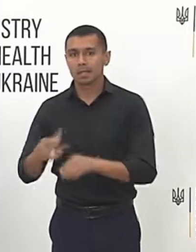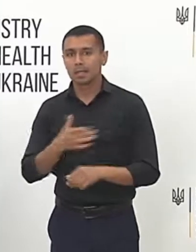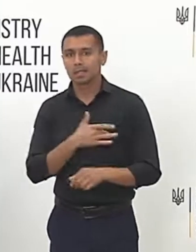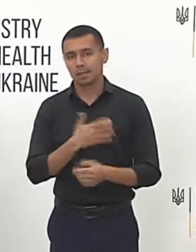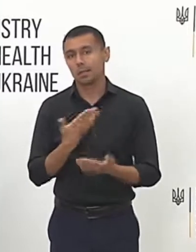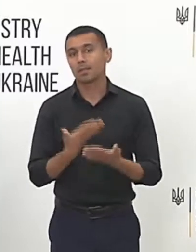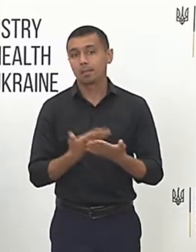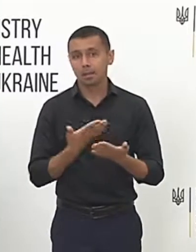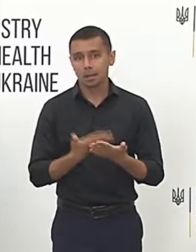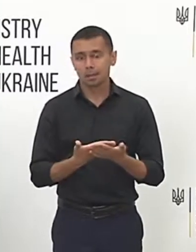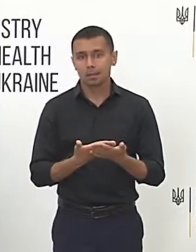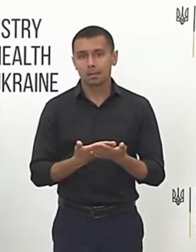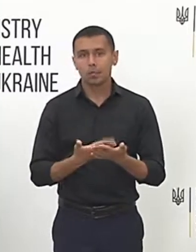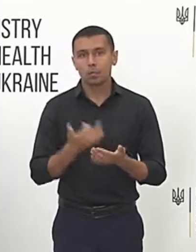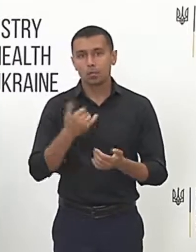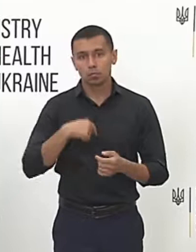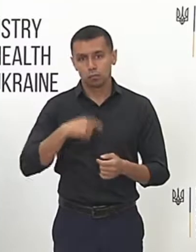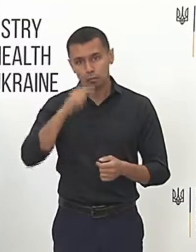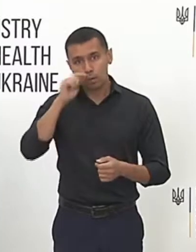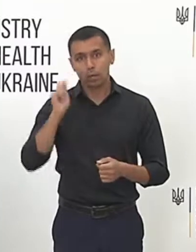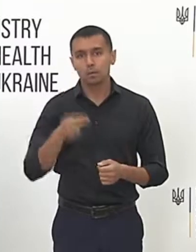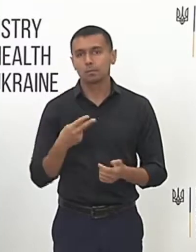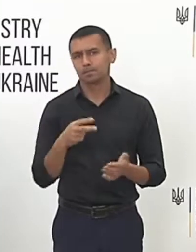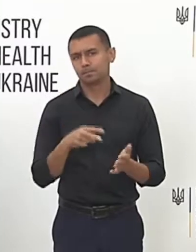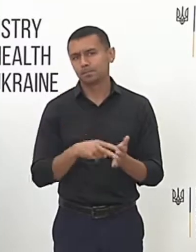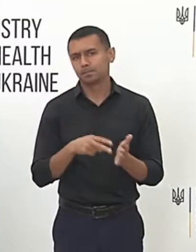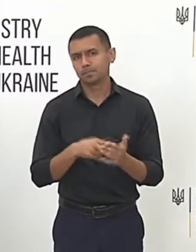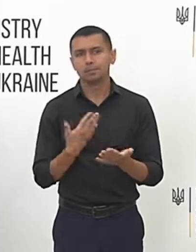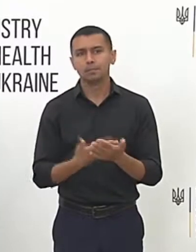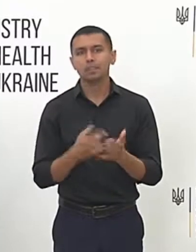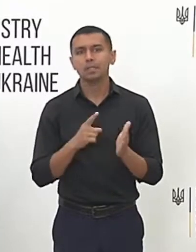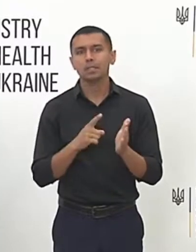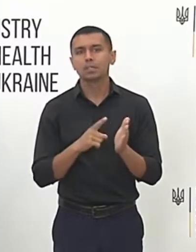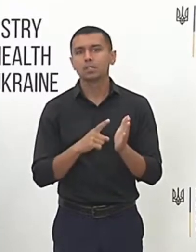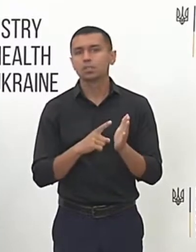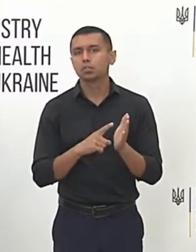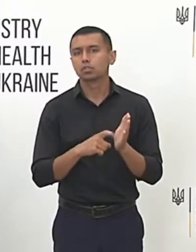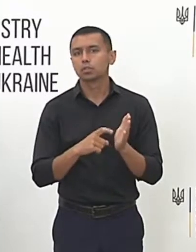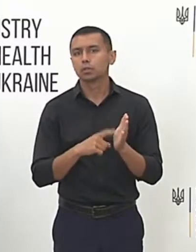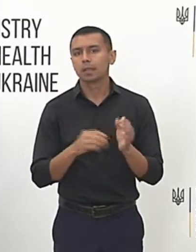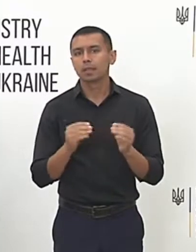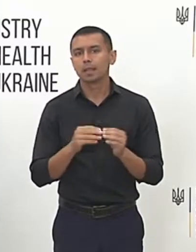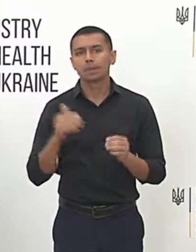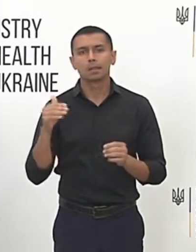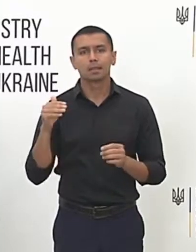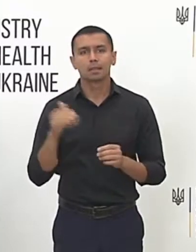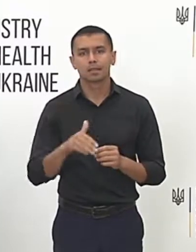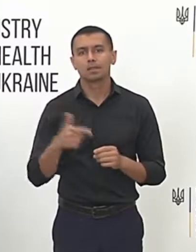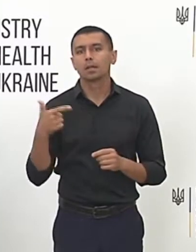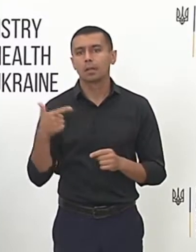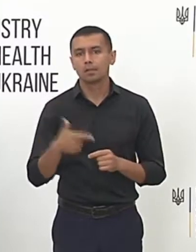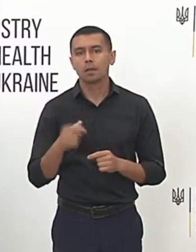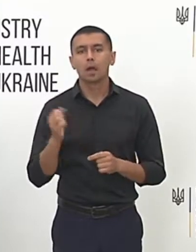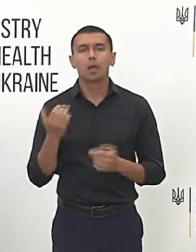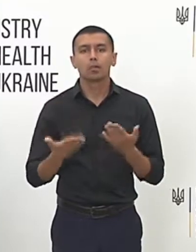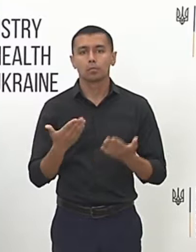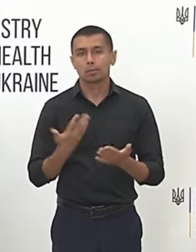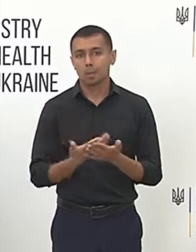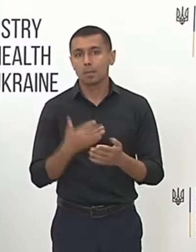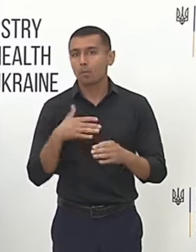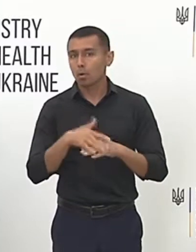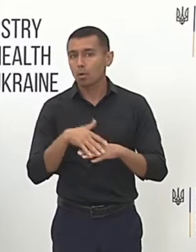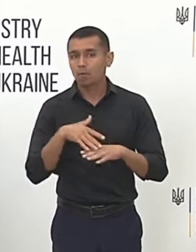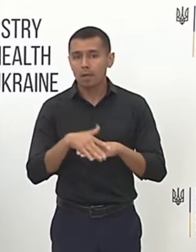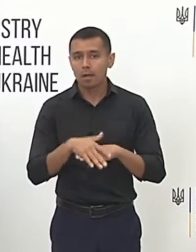серця, наприклад, в нашій країні коштує близько 610 тисяч гривень. А якщо